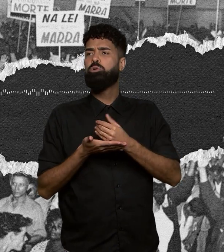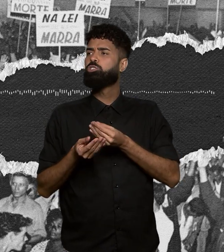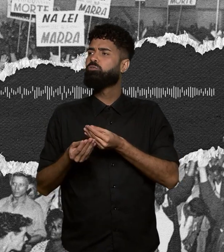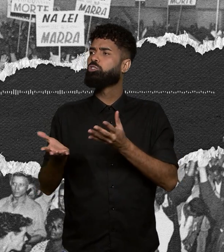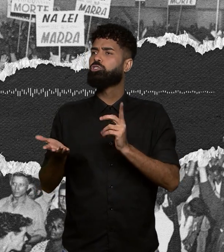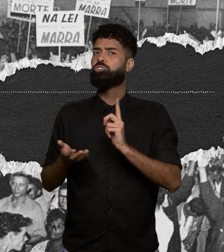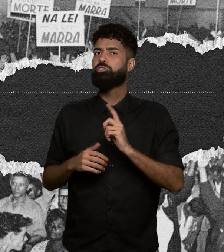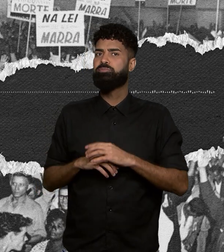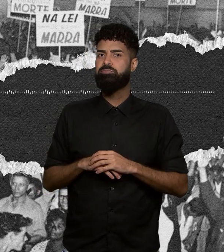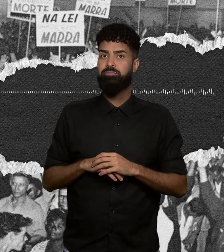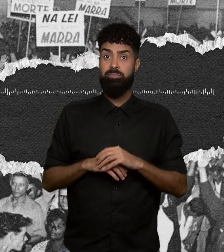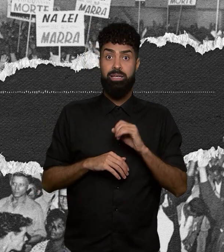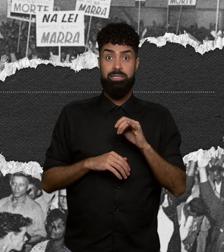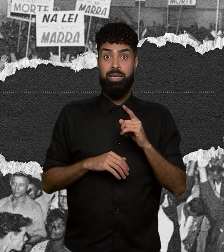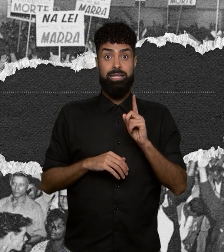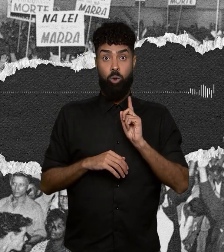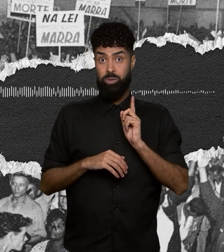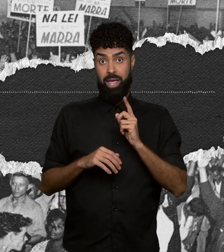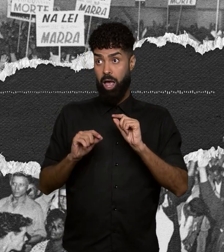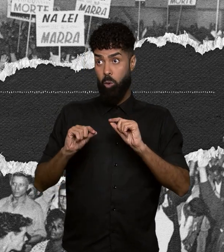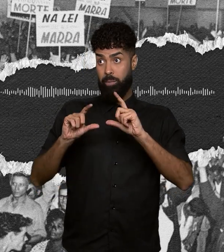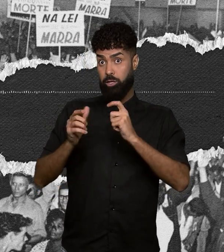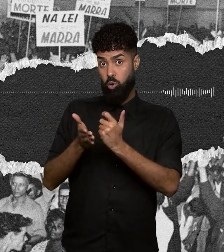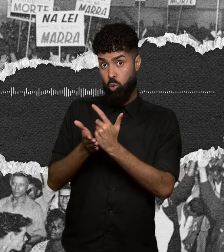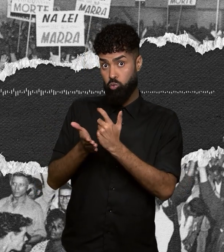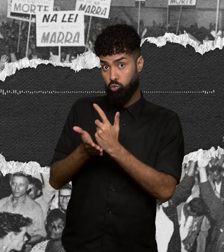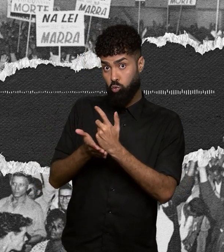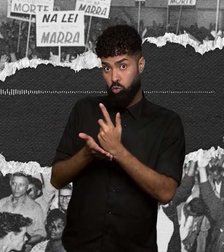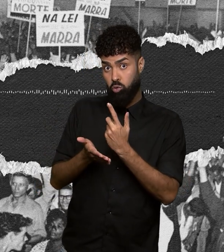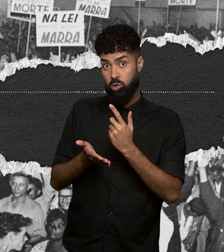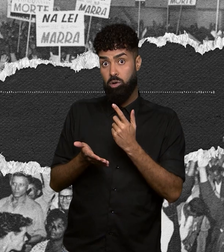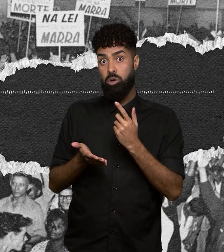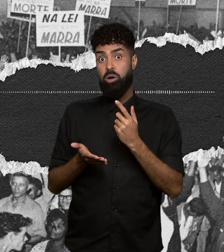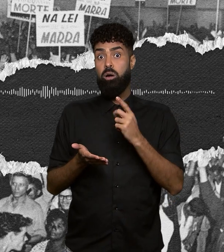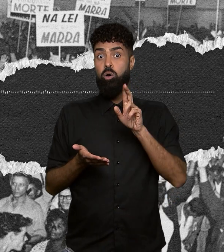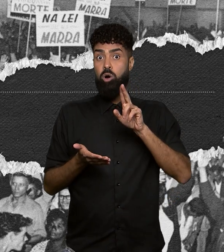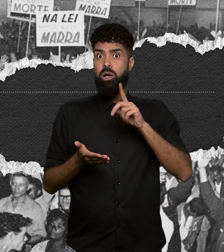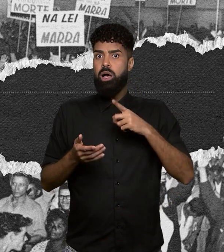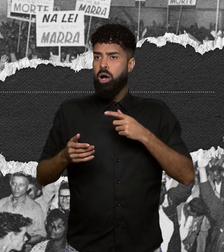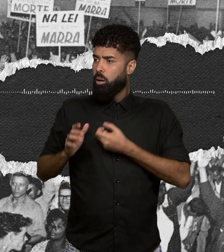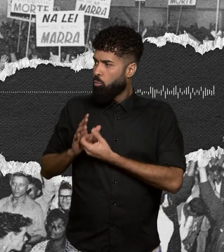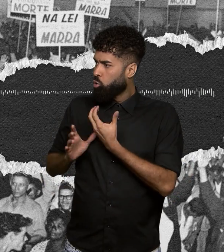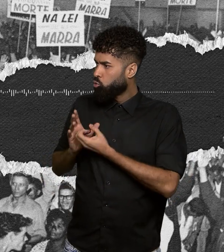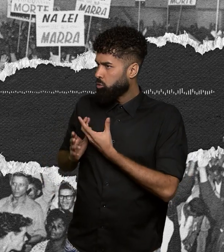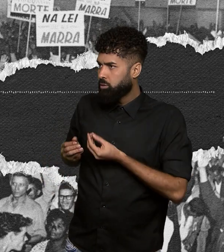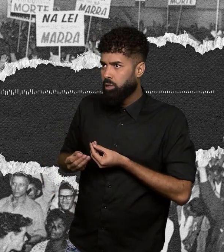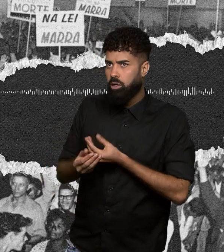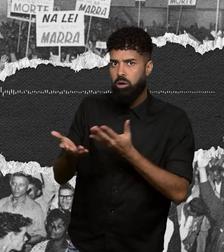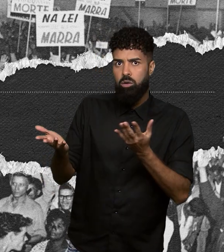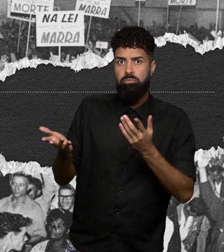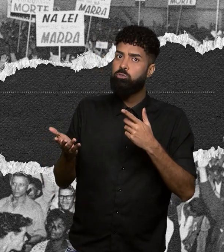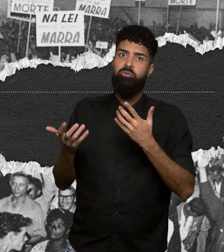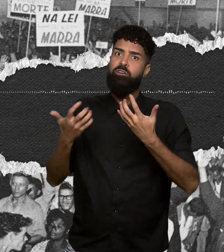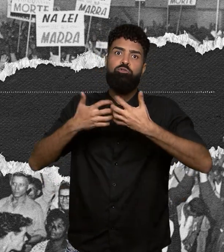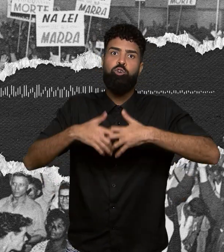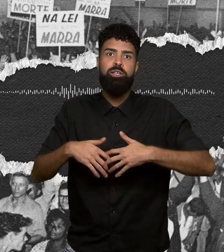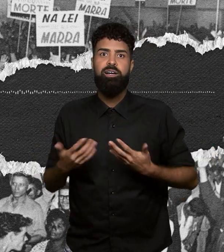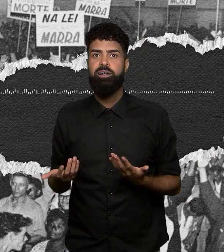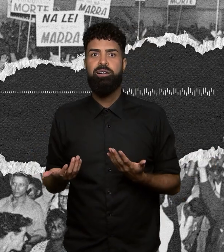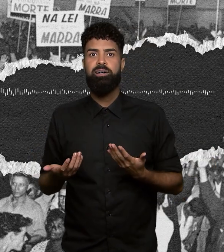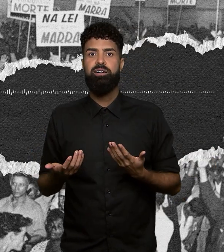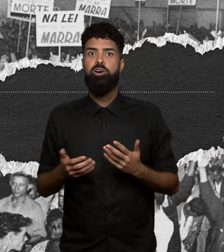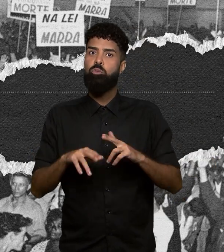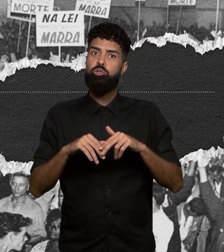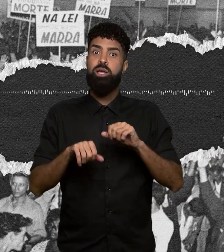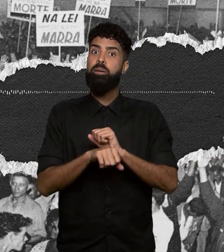se você não tiver aumento do consumo para utilizar o que tá havendo como aumento de produção as coisas não funcionam portanto